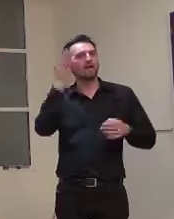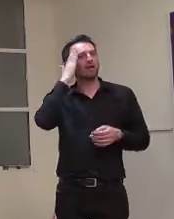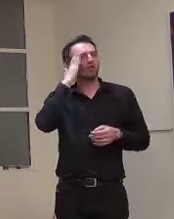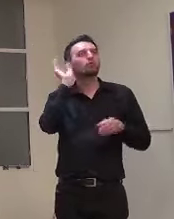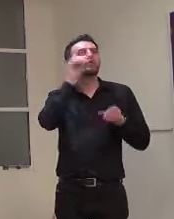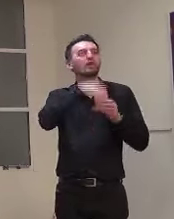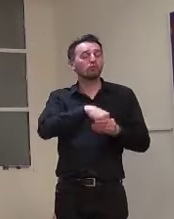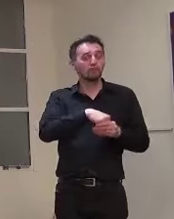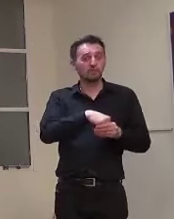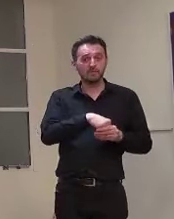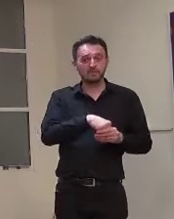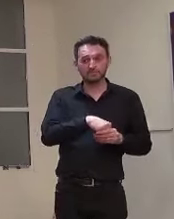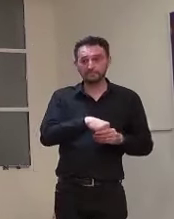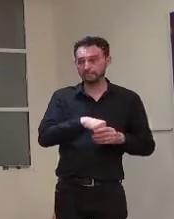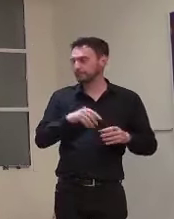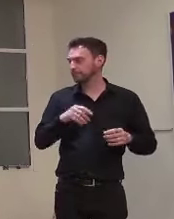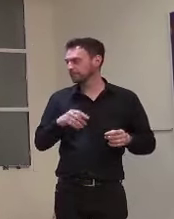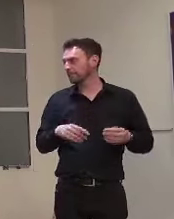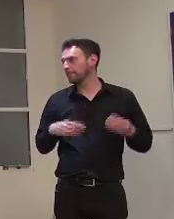inclusividad